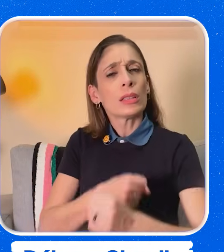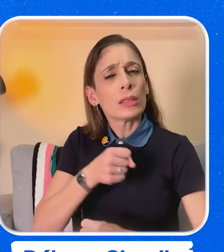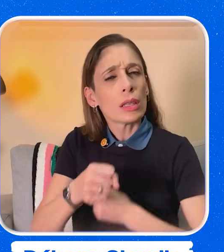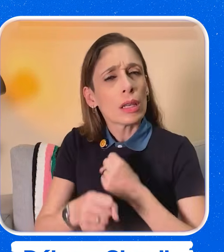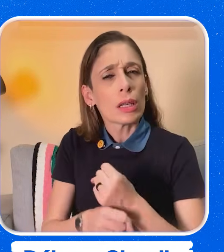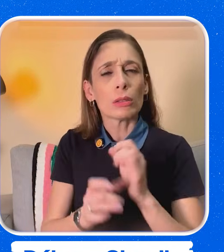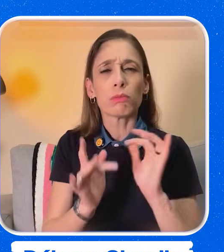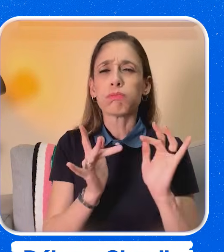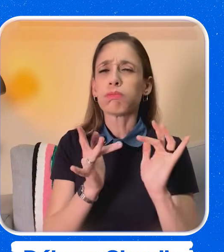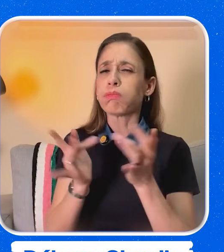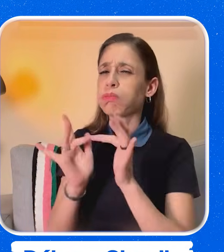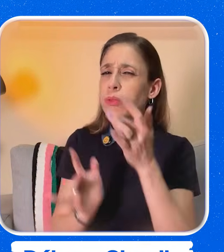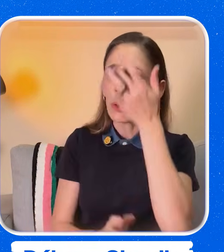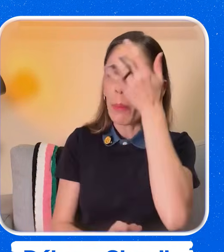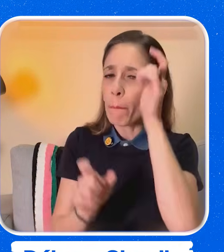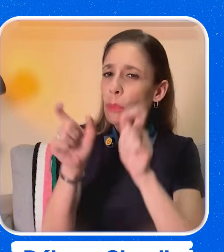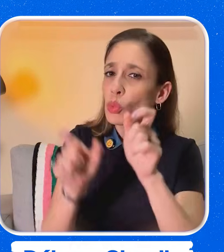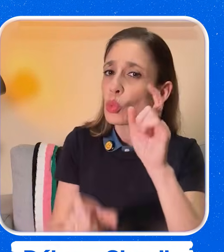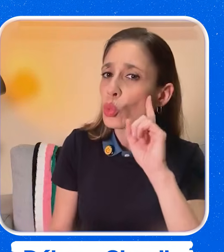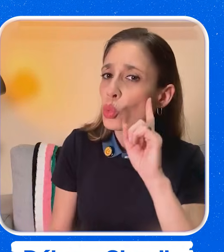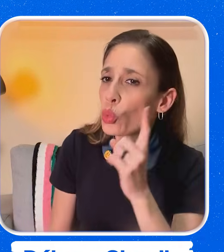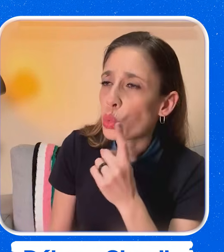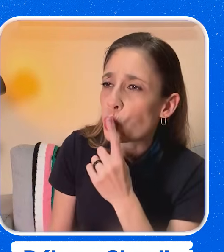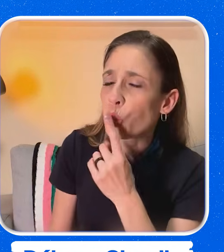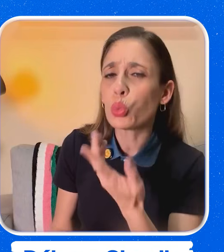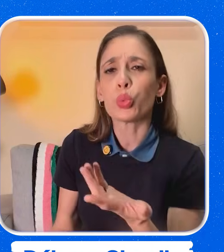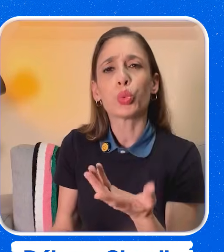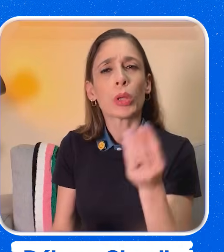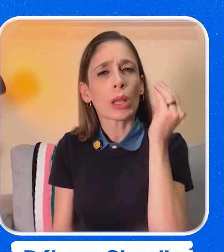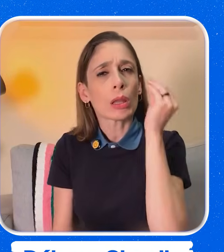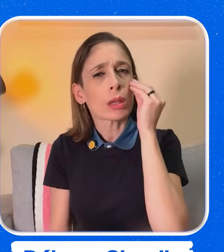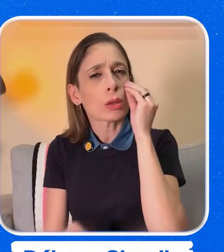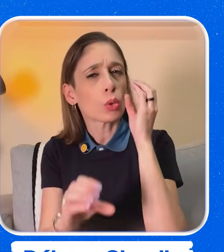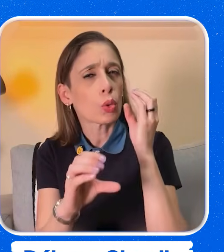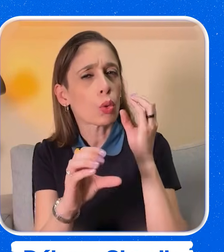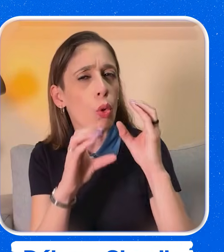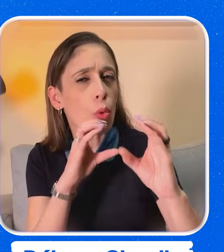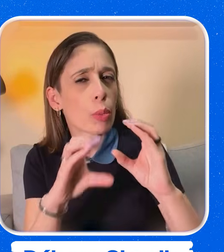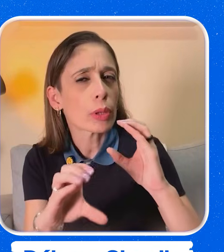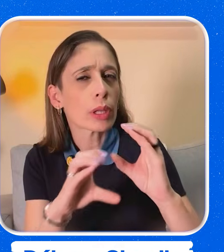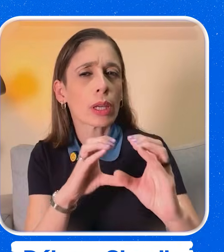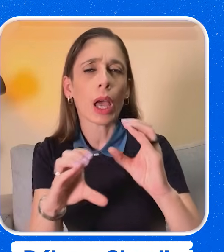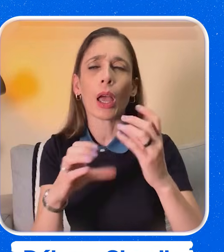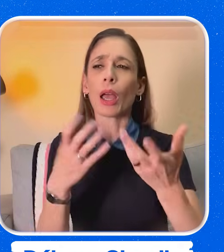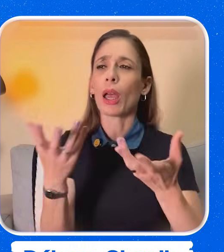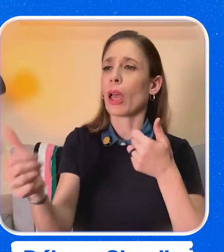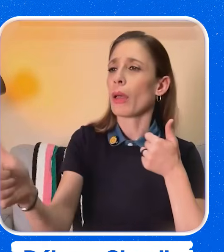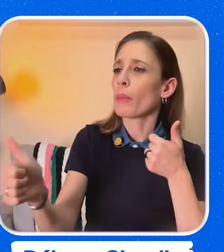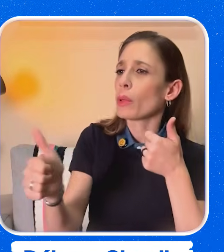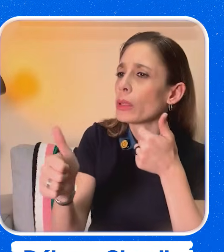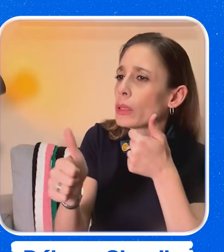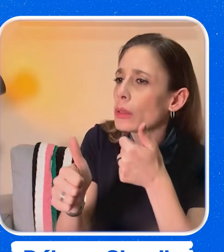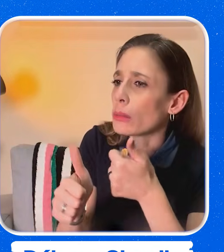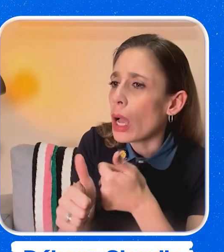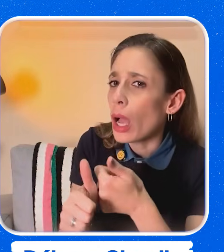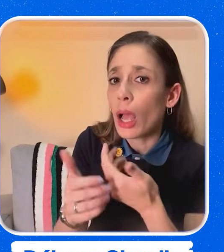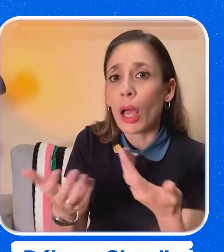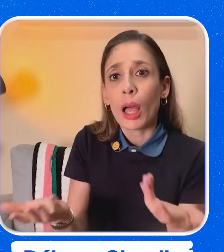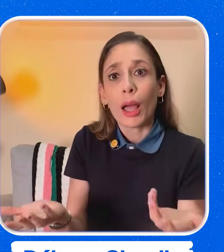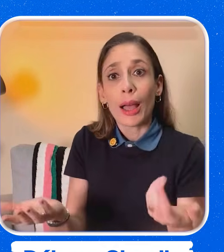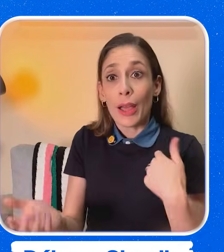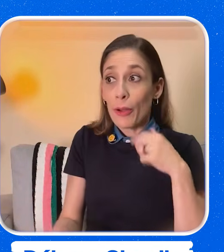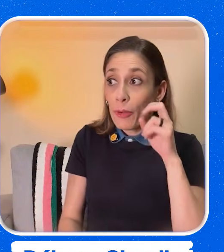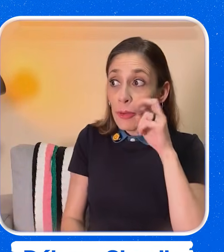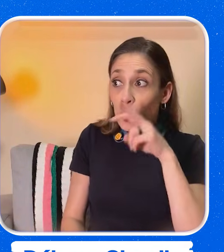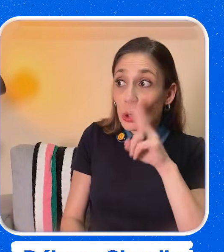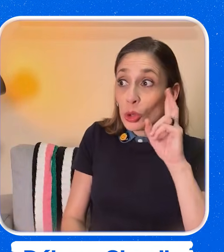surdas, tentando me comunicar com pessoas surdas, né? Tentando me aproximar. Eu não aguento ver uma pessoa surda